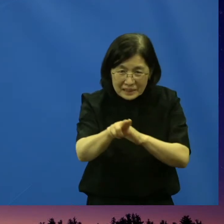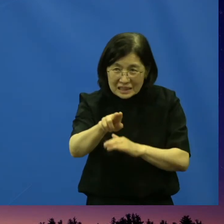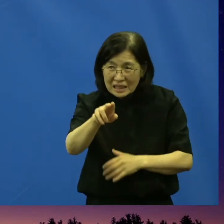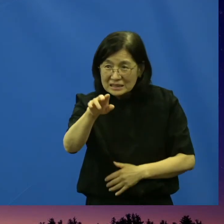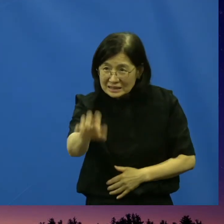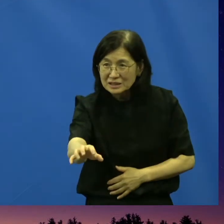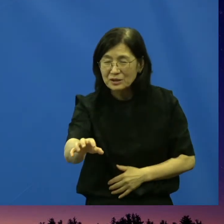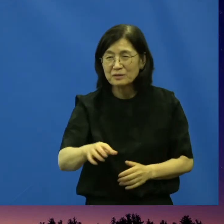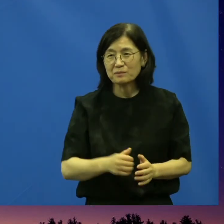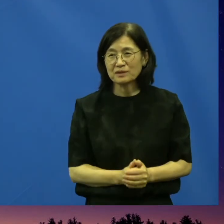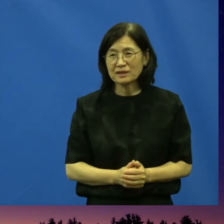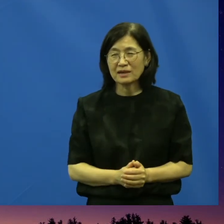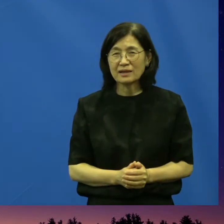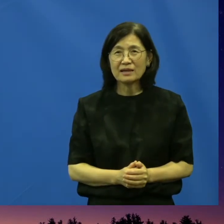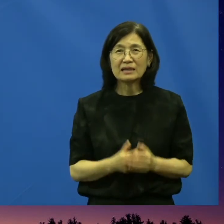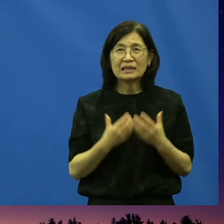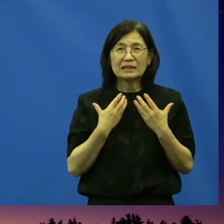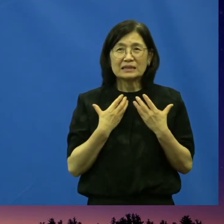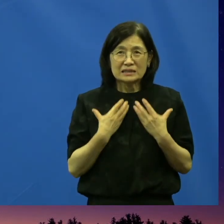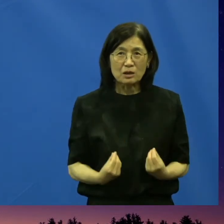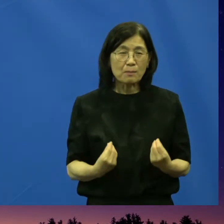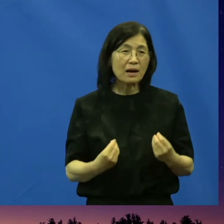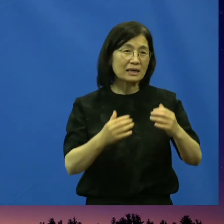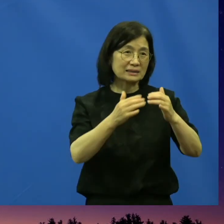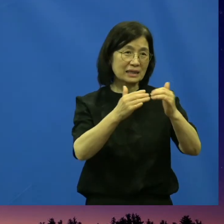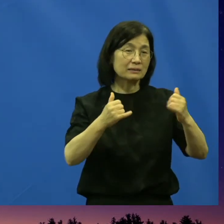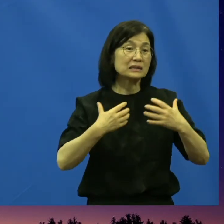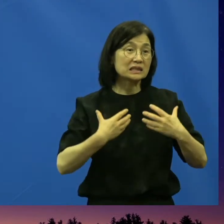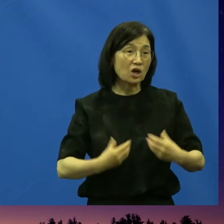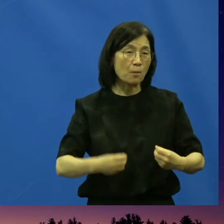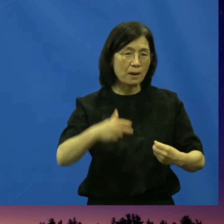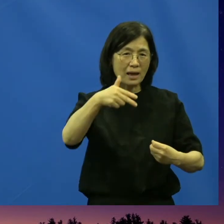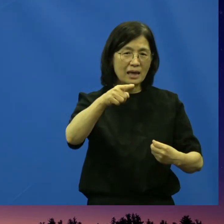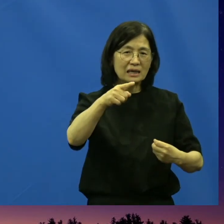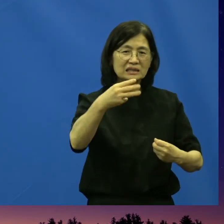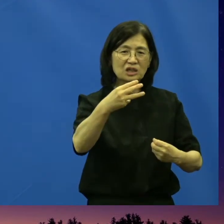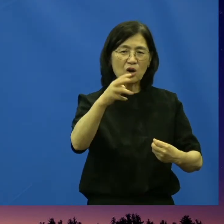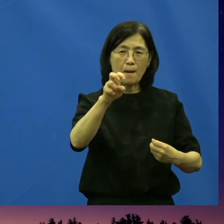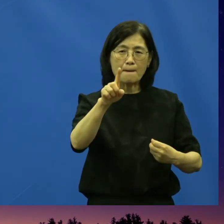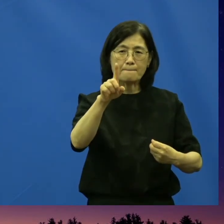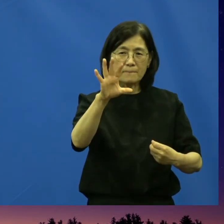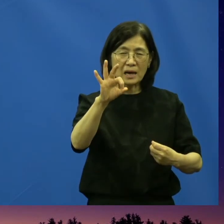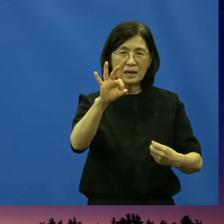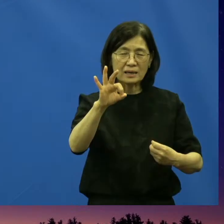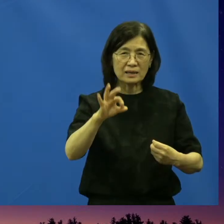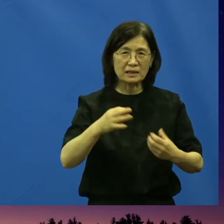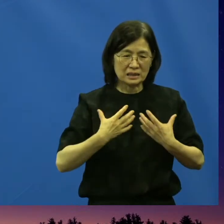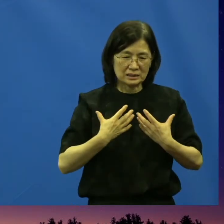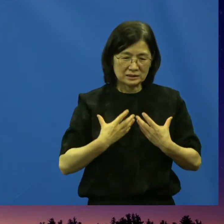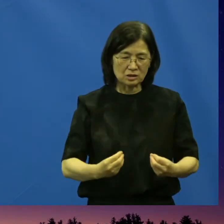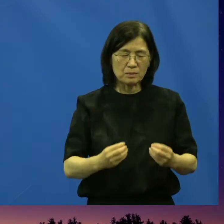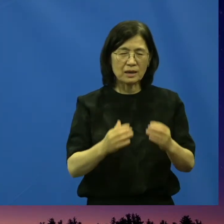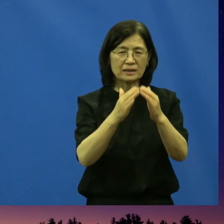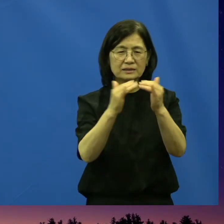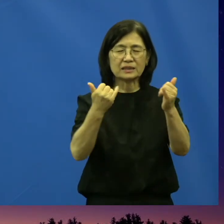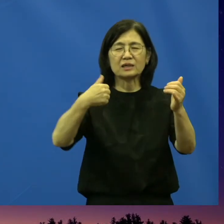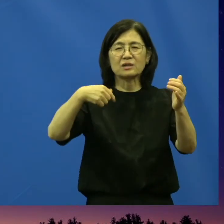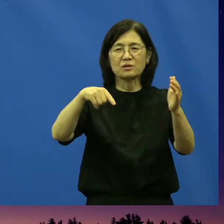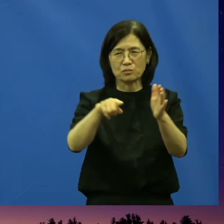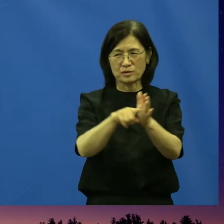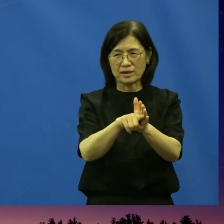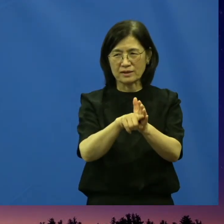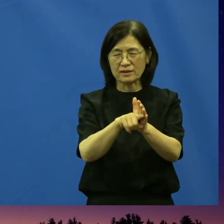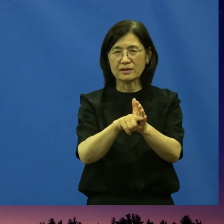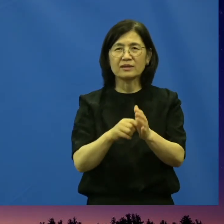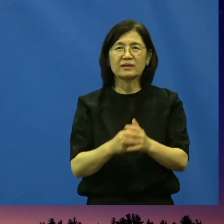다섯 번째 라못은 절망한 자들을 위한, 절망이 뭐예요? 바닥을 치는 거잖아요. 그렇죠? 바닥을 치는